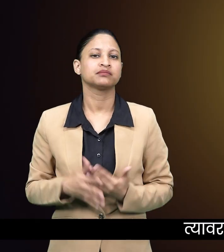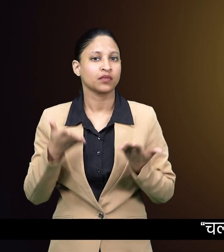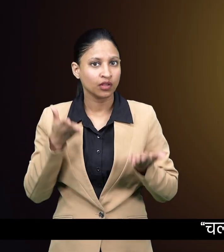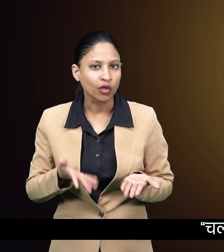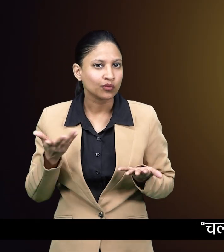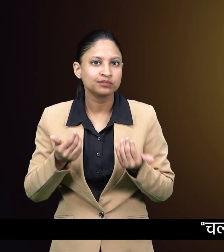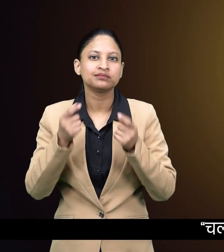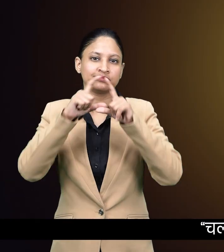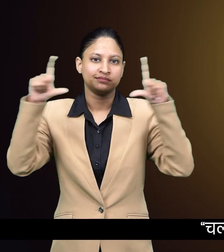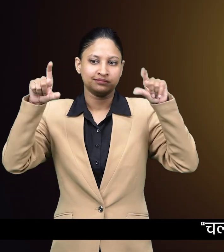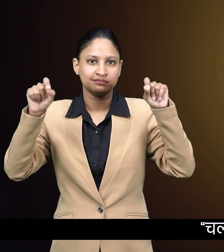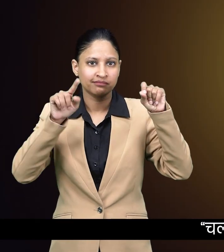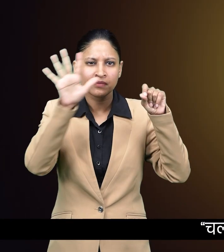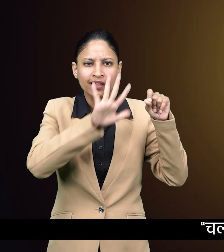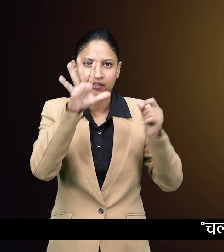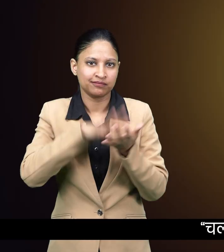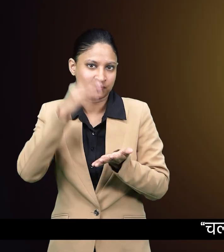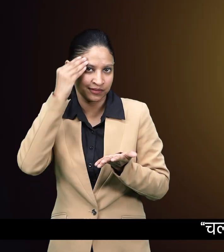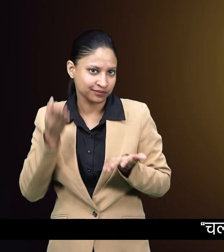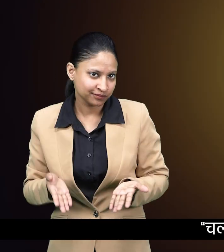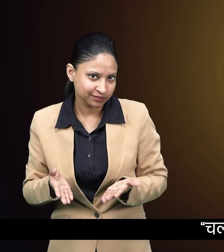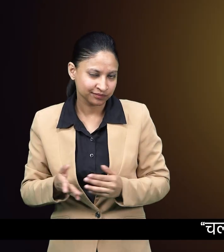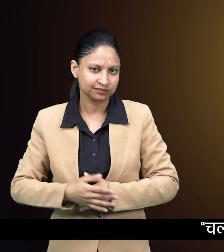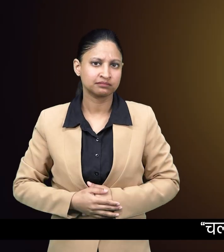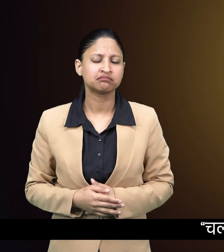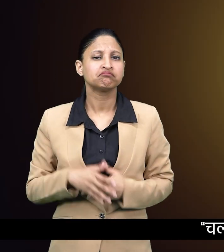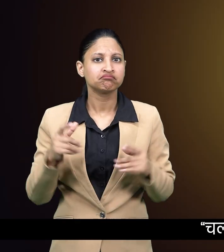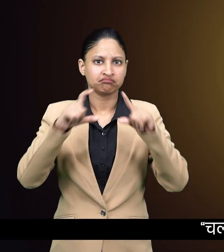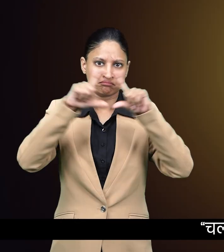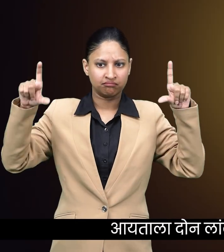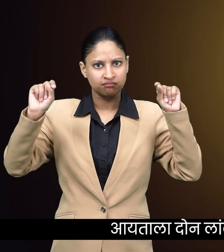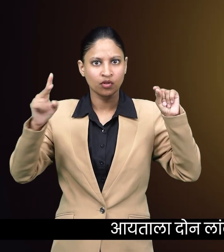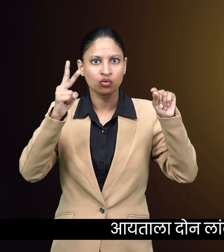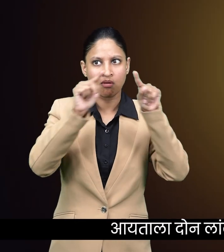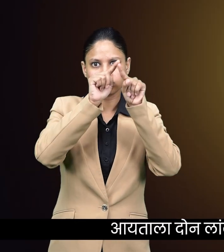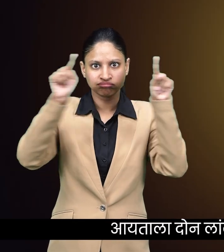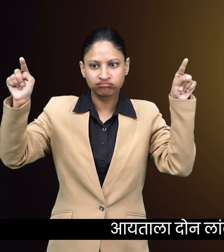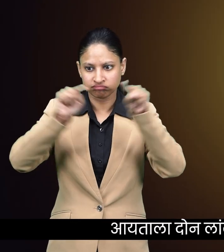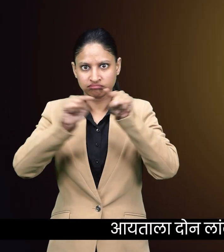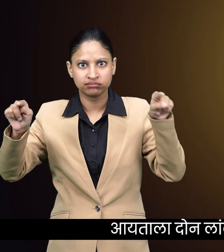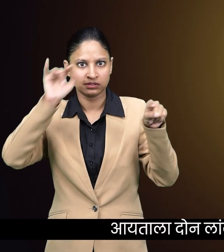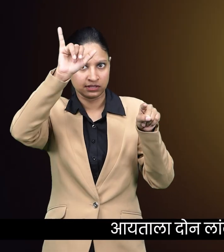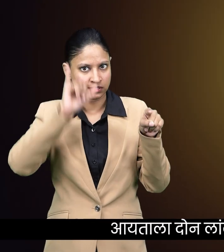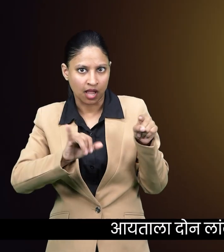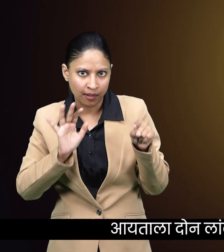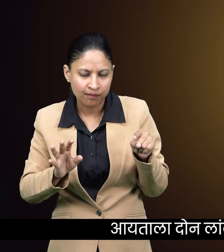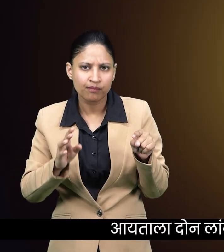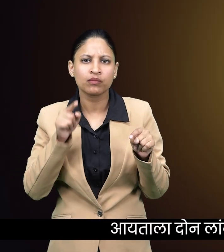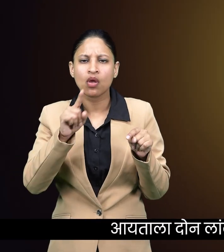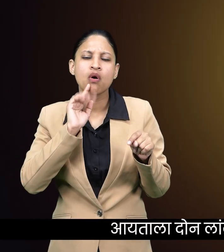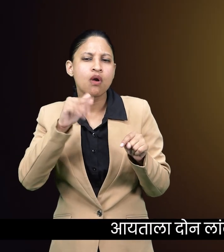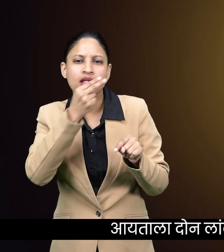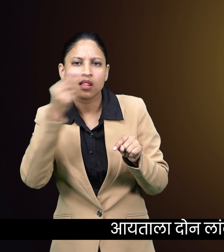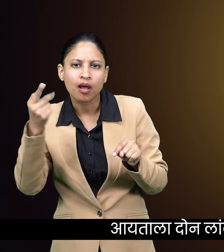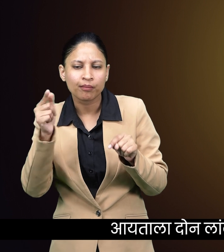अवलंबून असते. चला आता आयताबद्दल शिकूया. आयताला 2 लांब बाजू असतात, त्याला